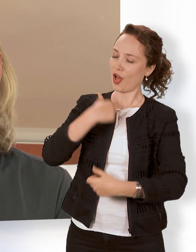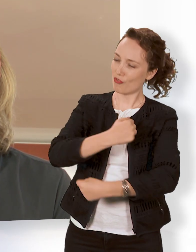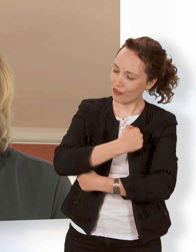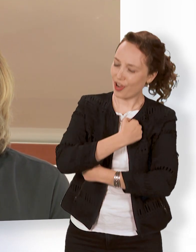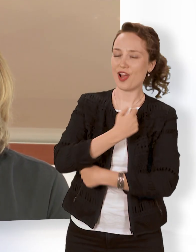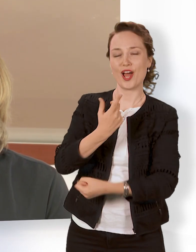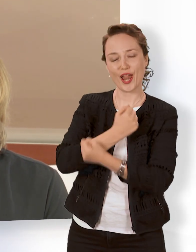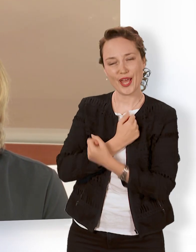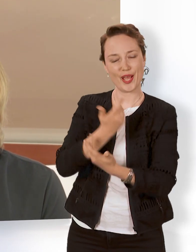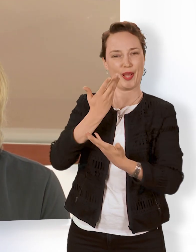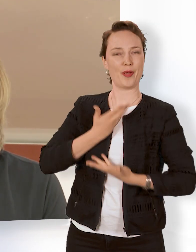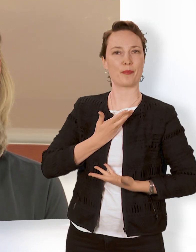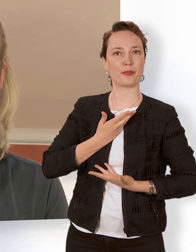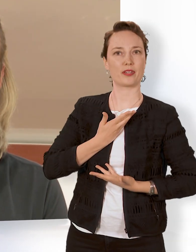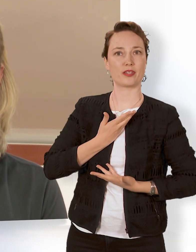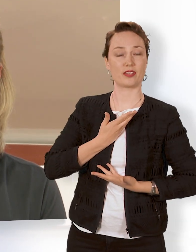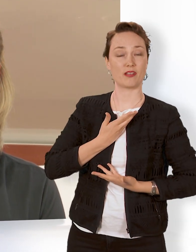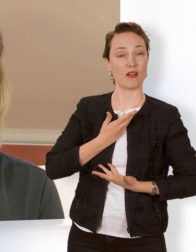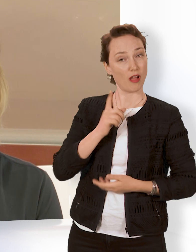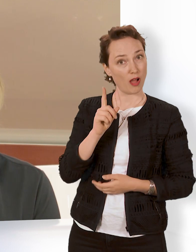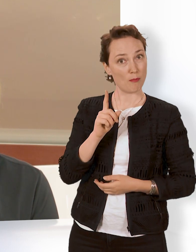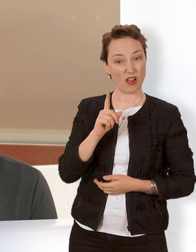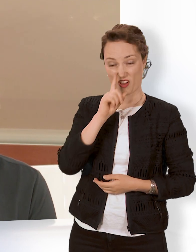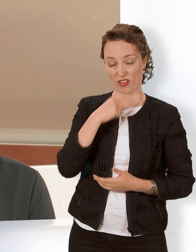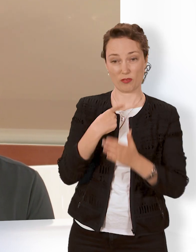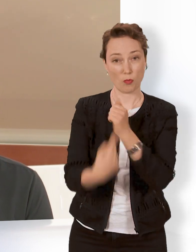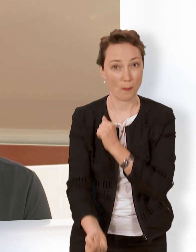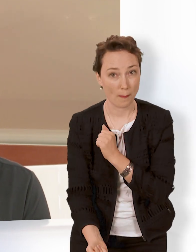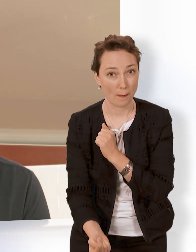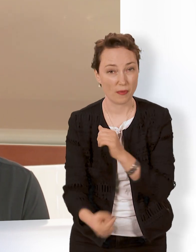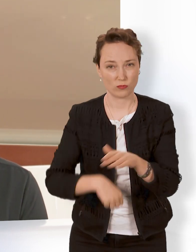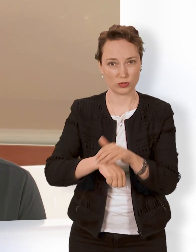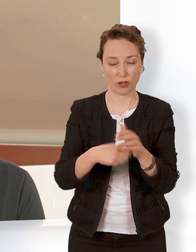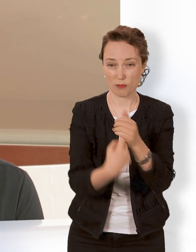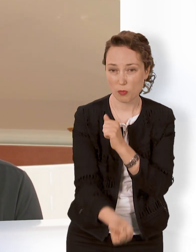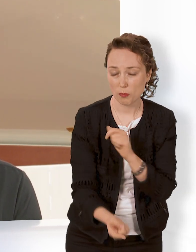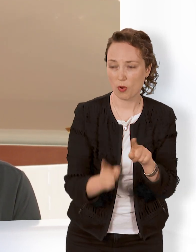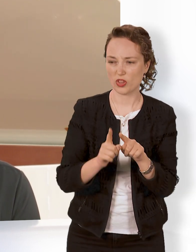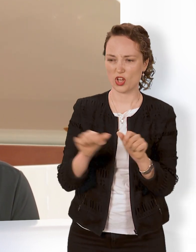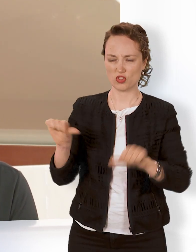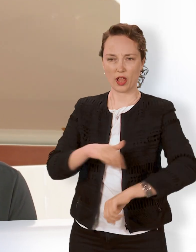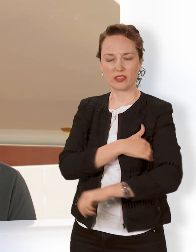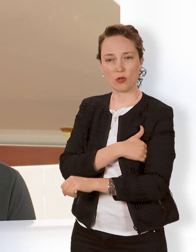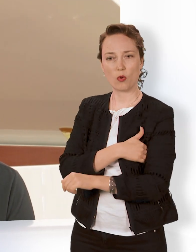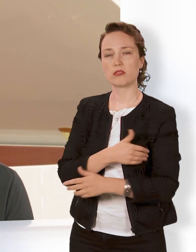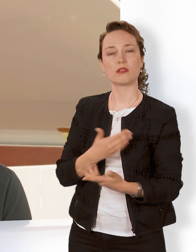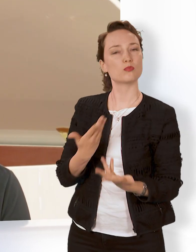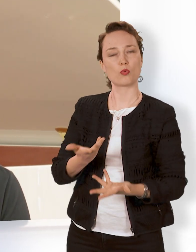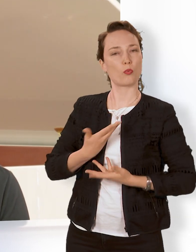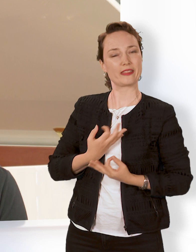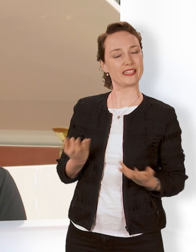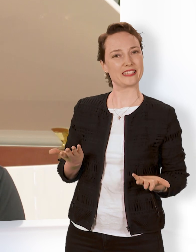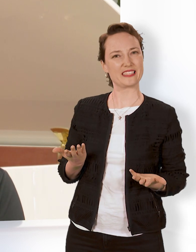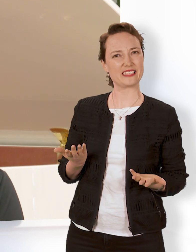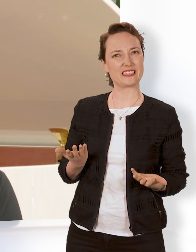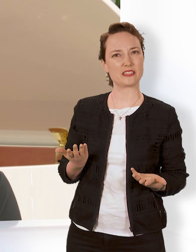Liebe ausgesprochen. Das wurde aber nach Niederlagen im Fußball nicht und das wurde auch bei keiner schlechten Note, wenn man nach Hause kam. Mhm. Und das